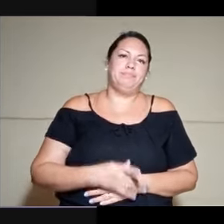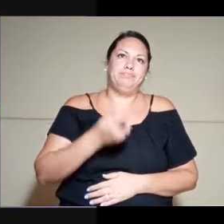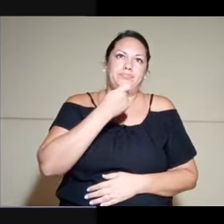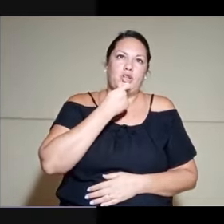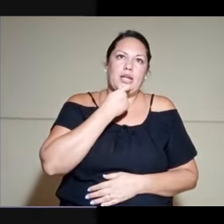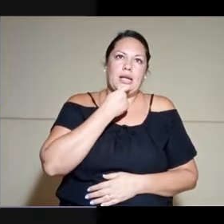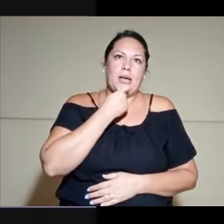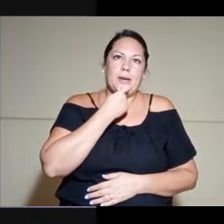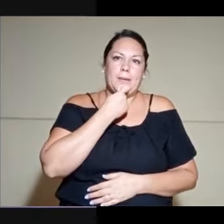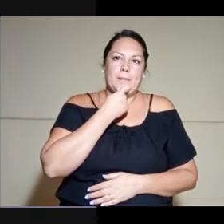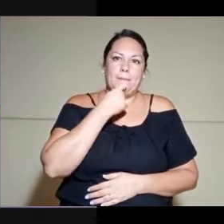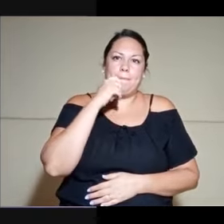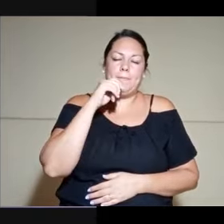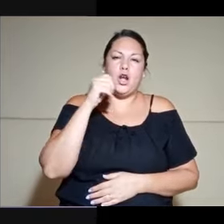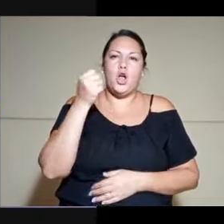Por eso,